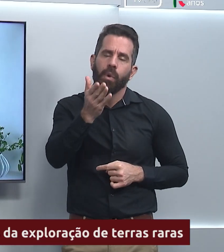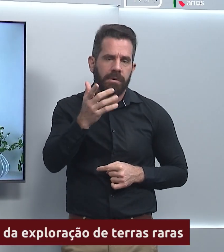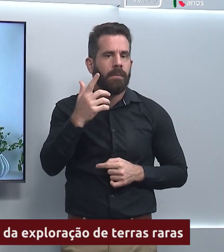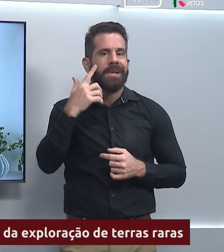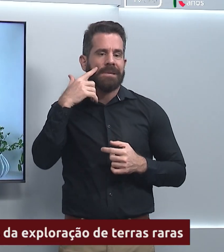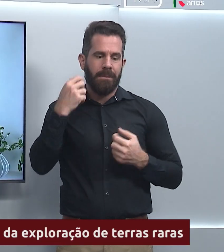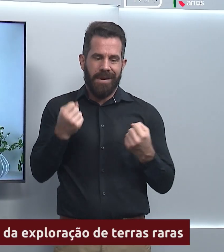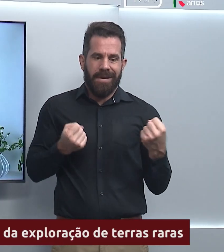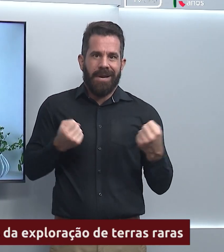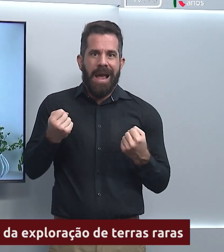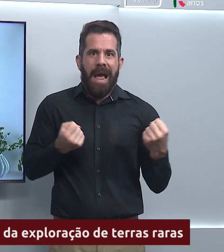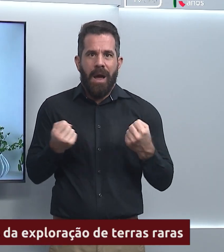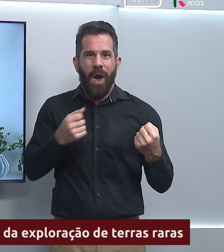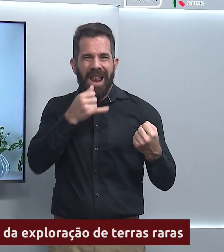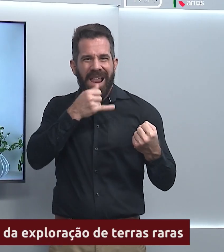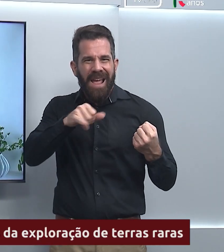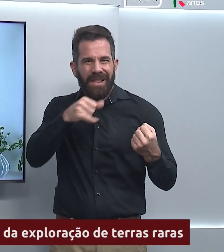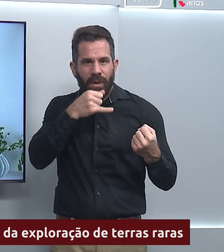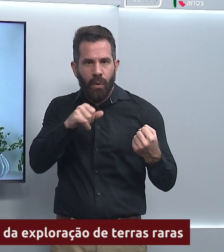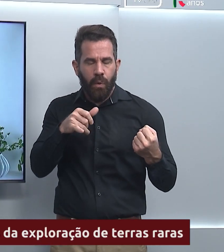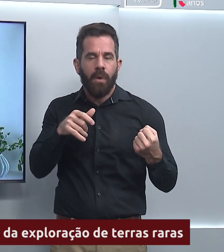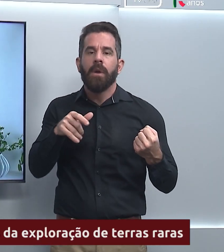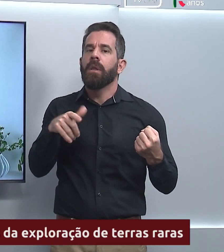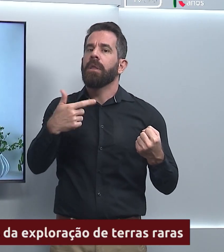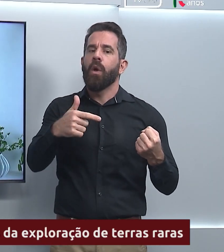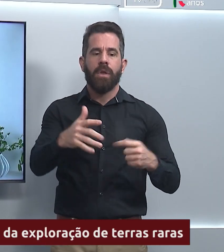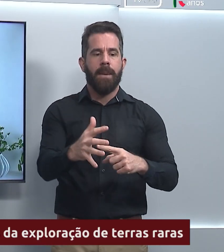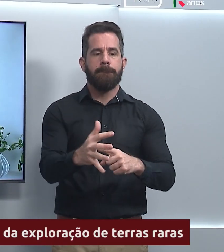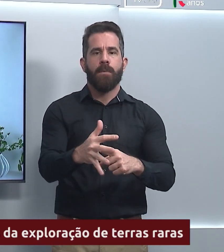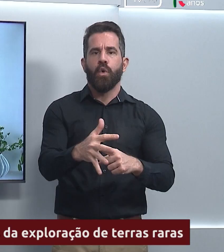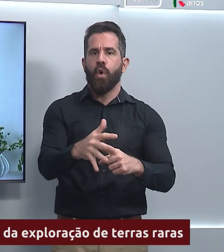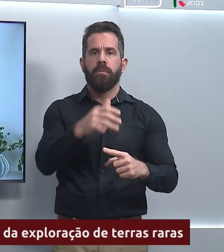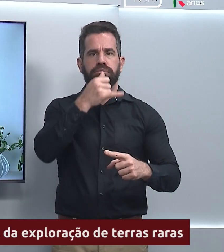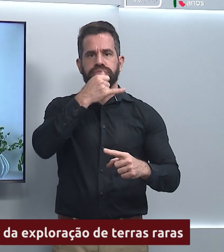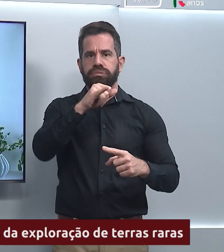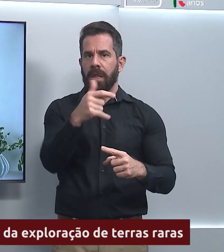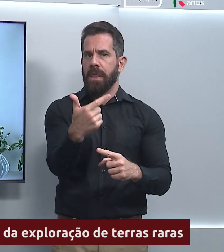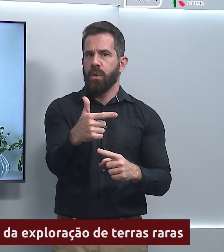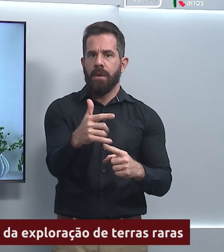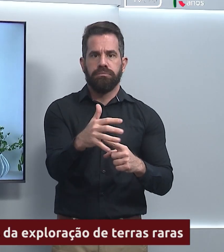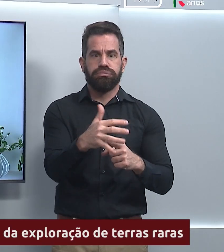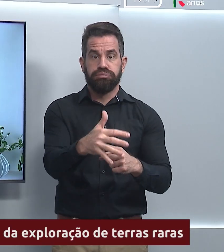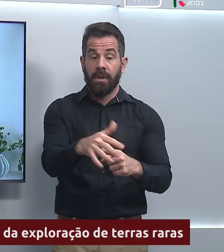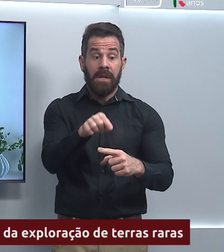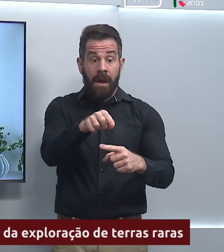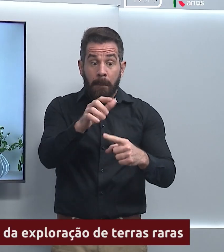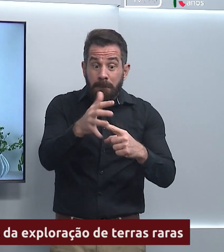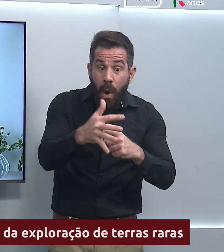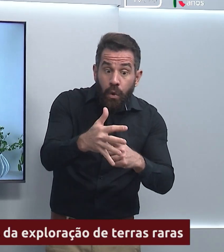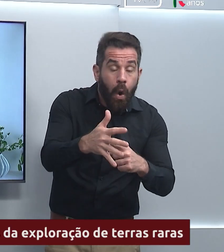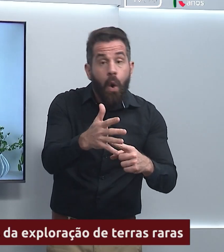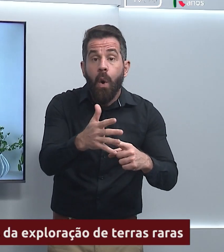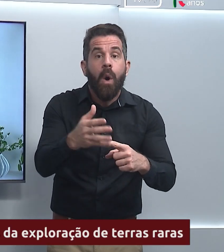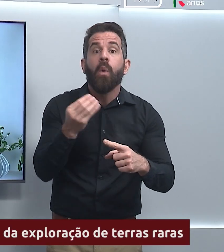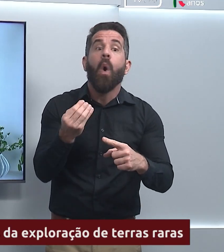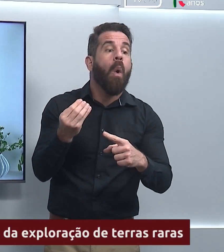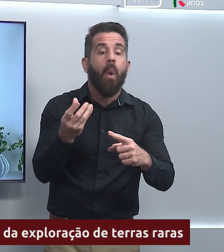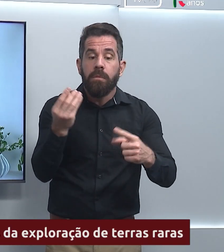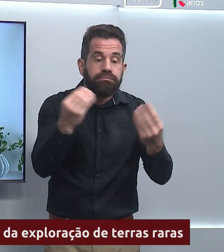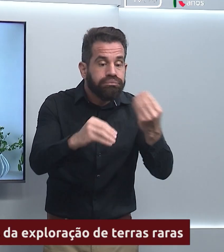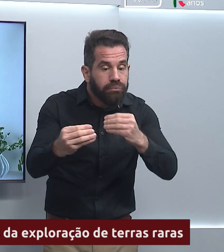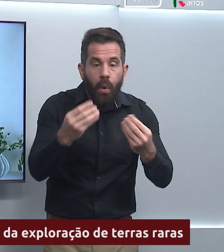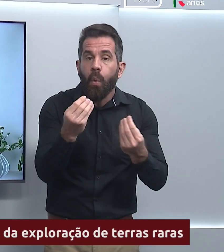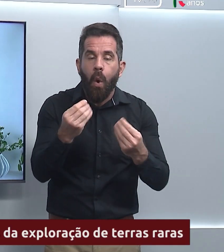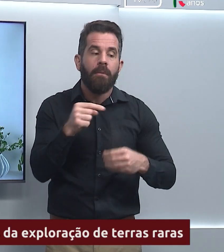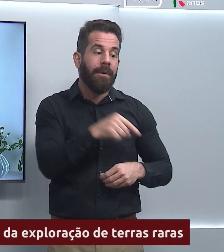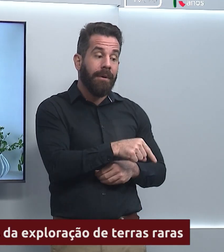veículo elétrico. Então, a gente não tem motor elétrico hoje para veículos elétricos de alta performance se a gente não utilizar